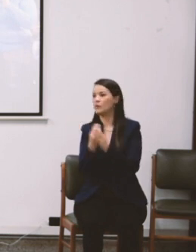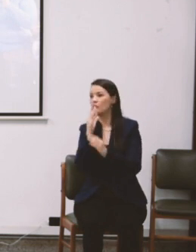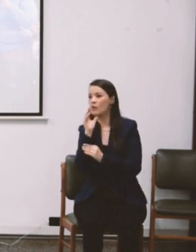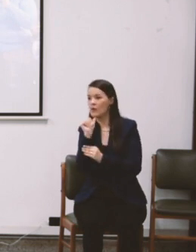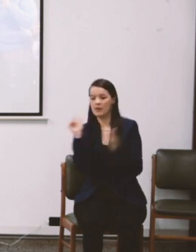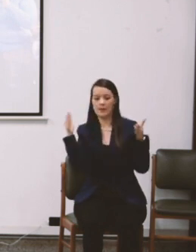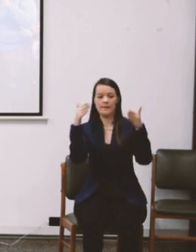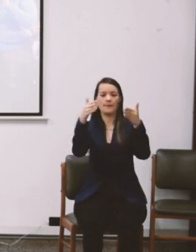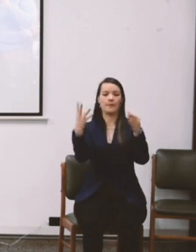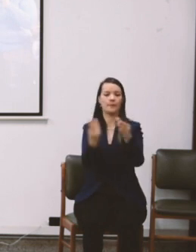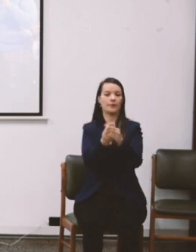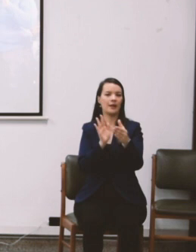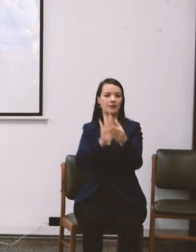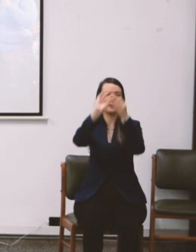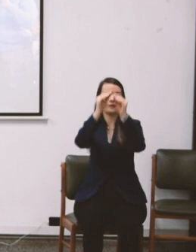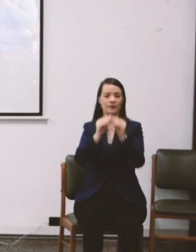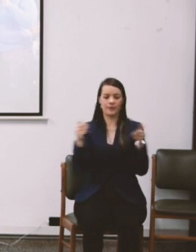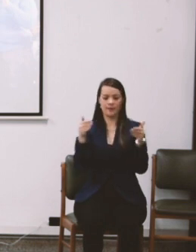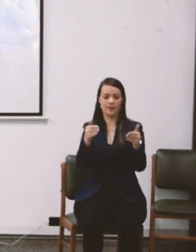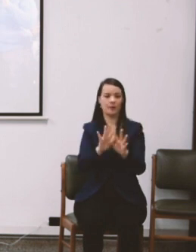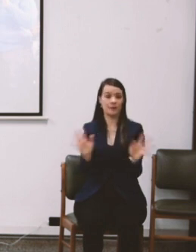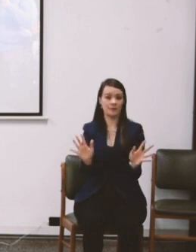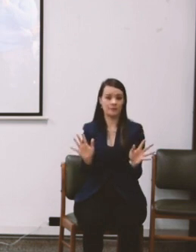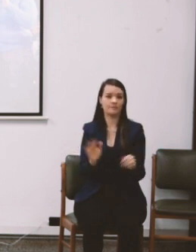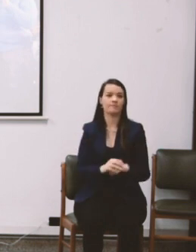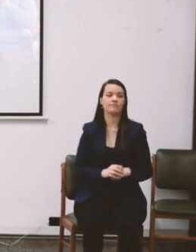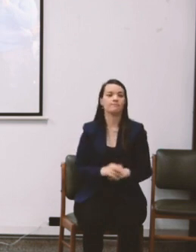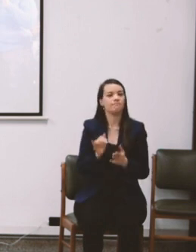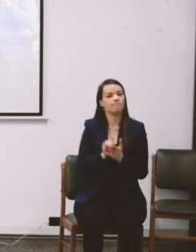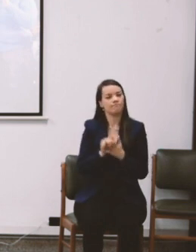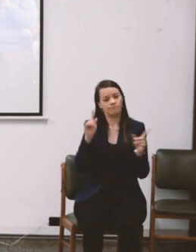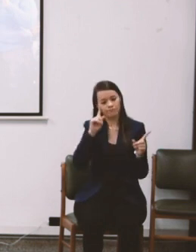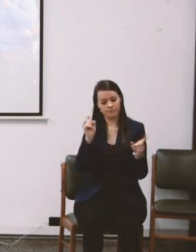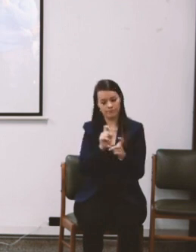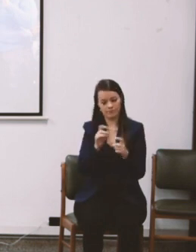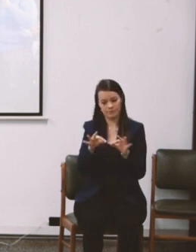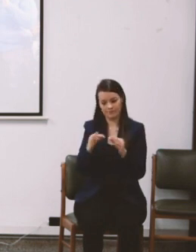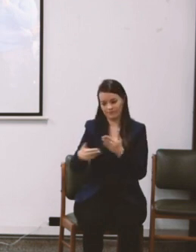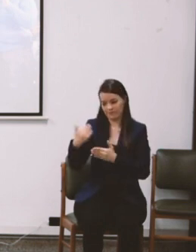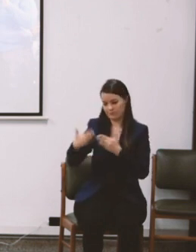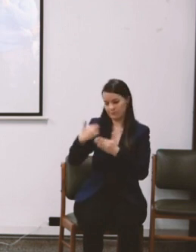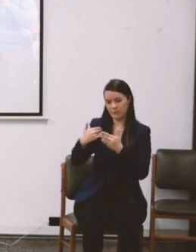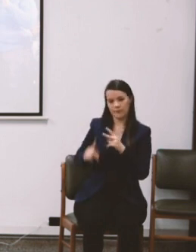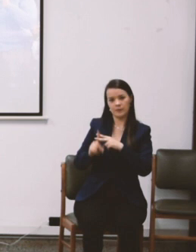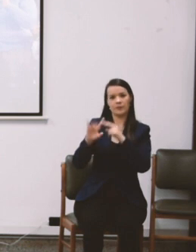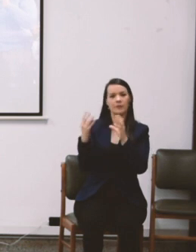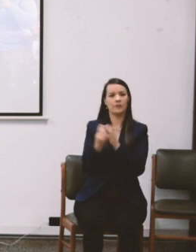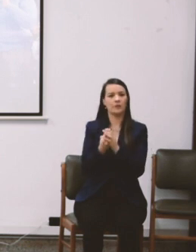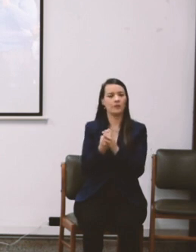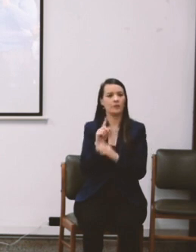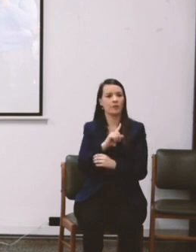otra manera. De pensarla de una manera determinada. Yo creo que es también como, o al menos me da limitaciones, o sea, no tanto